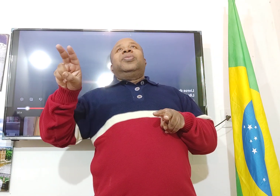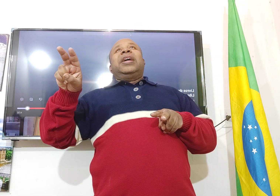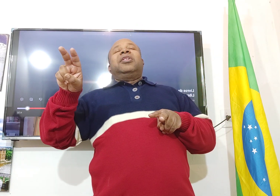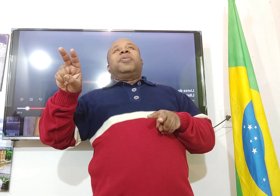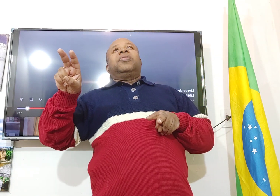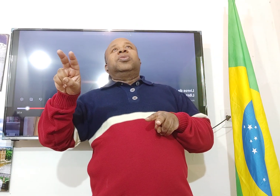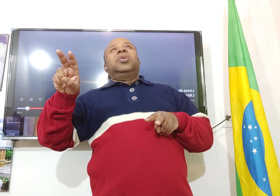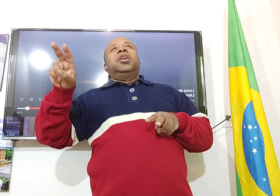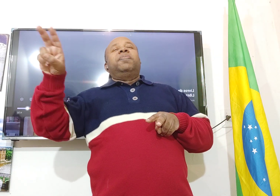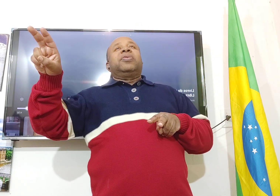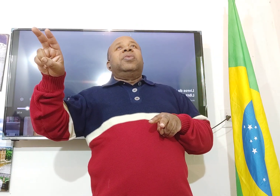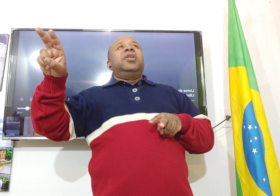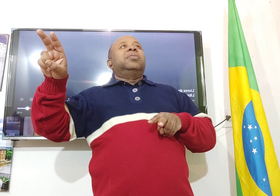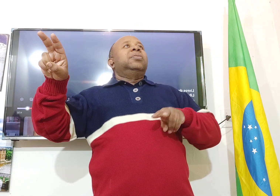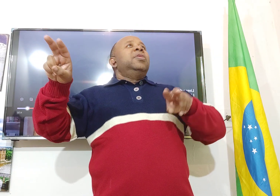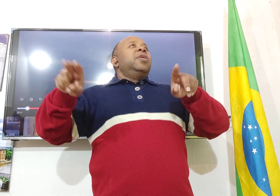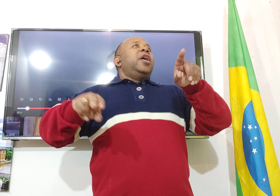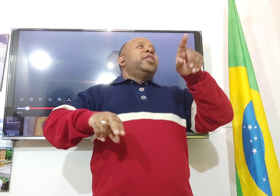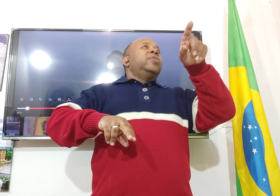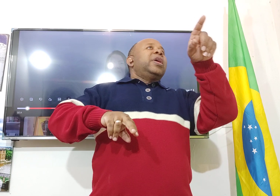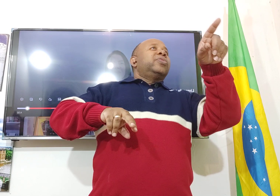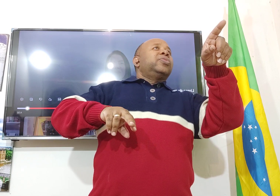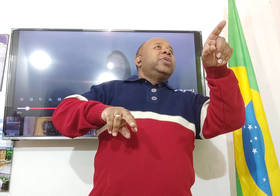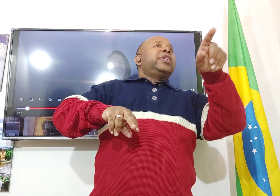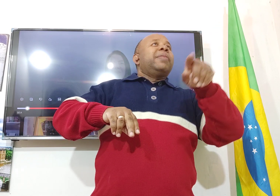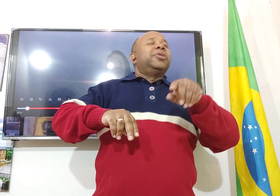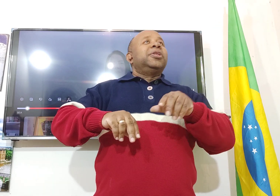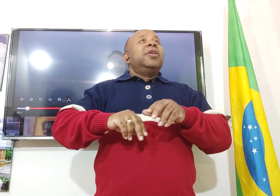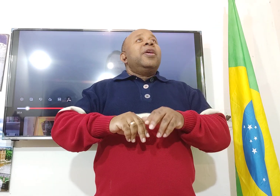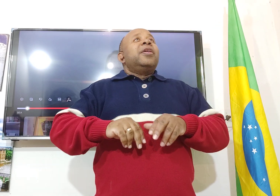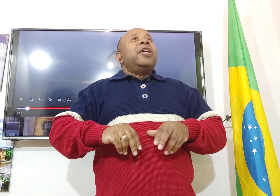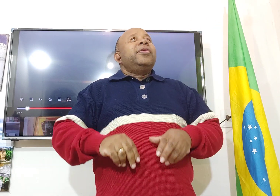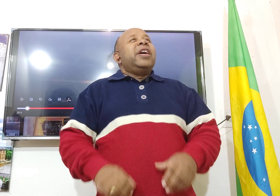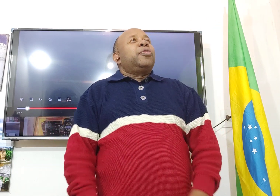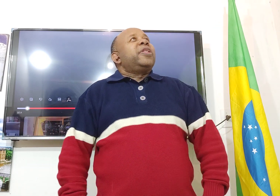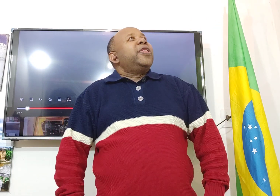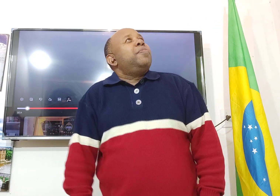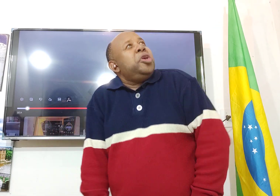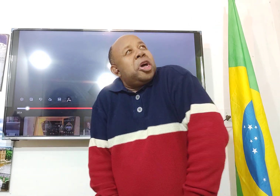do lado, tem o pastor Juliano, o pastor Nelson. Aí tem o lado do intérprete. Aí o intérprete começa a fazer birra.